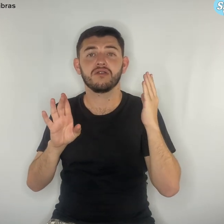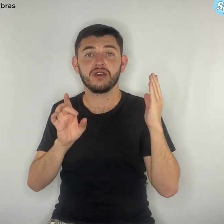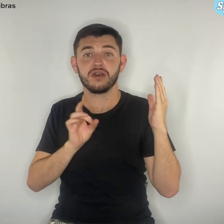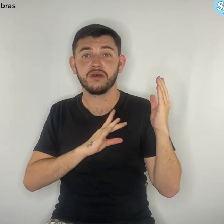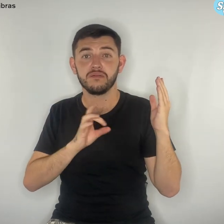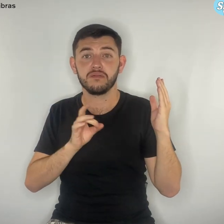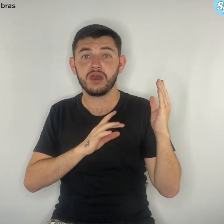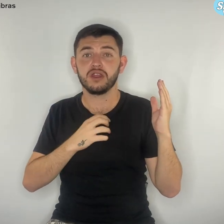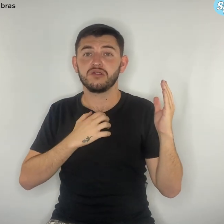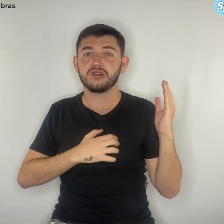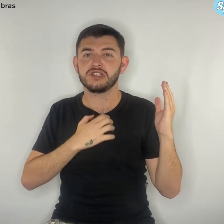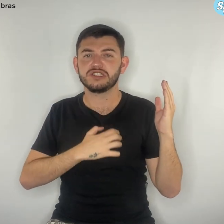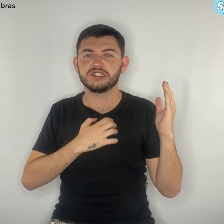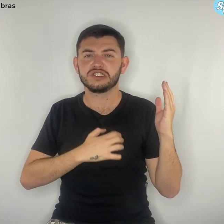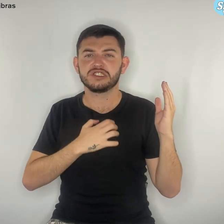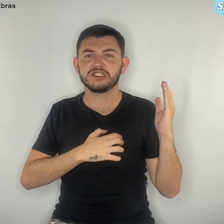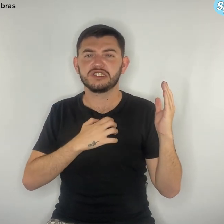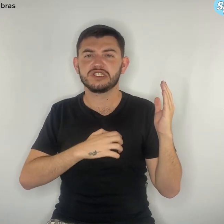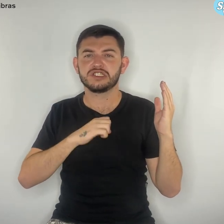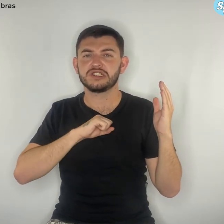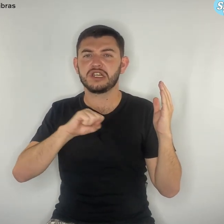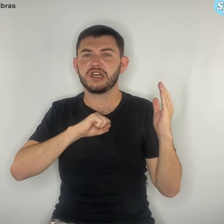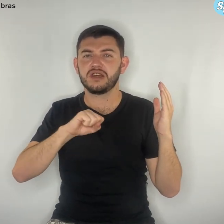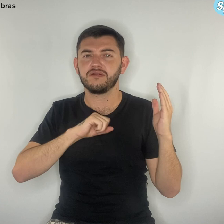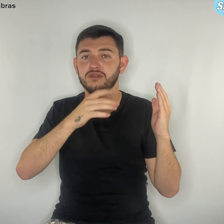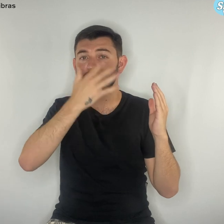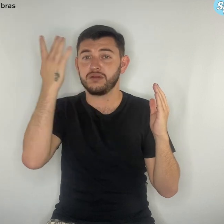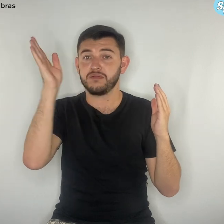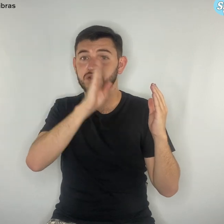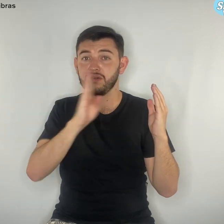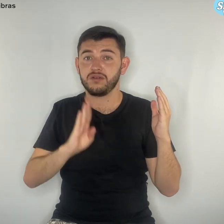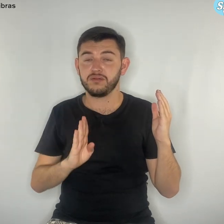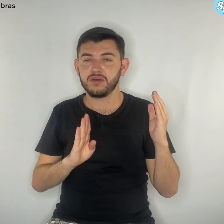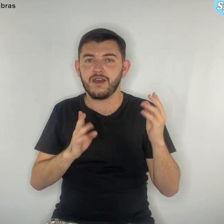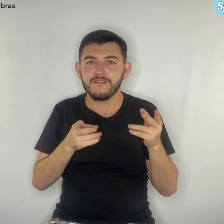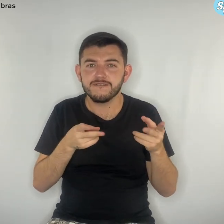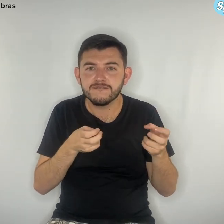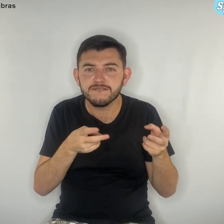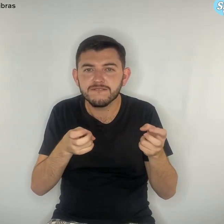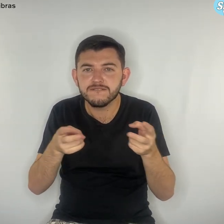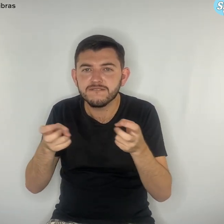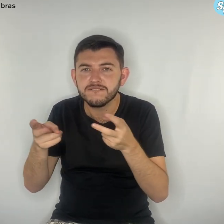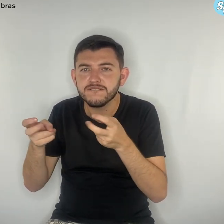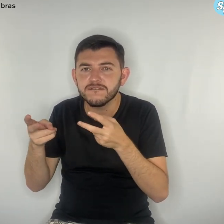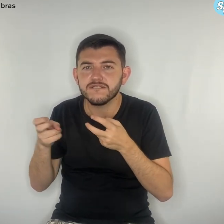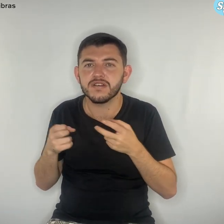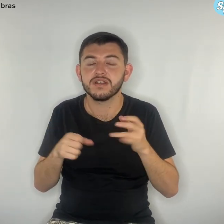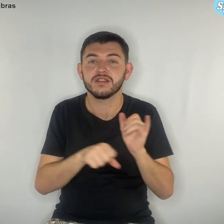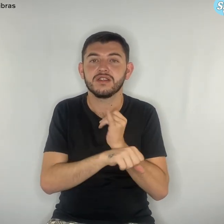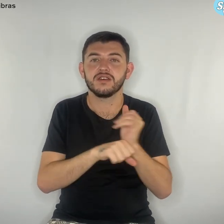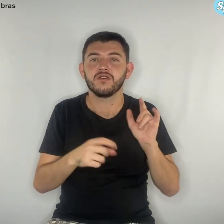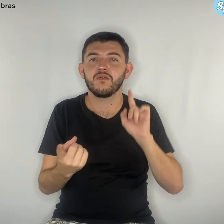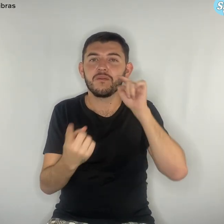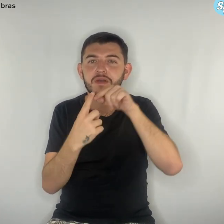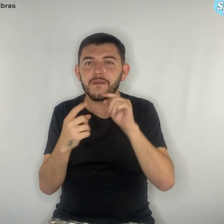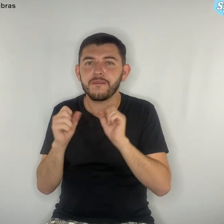raiva dos brasileiros e de extrair deles o combustível para a sua boataria.